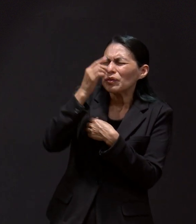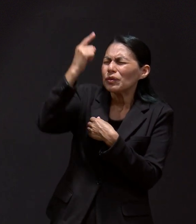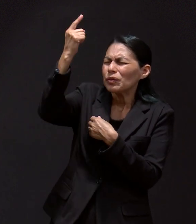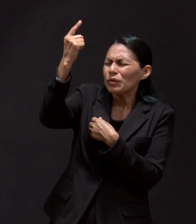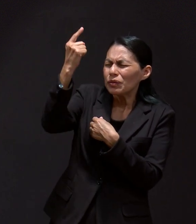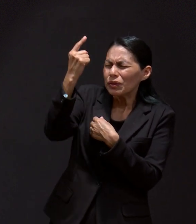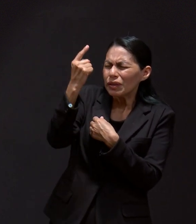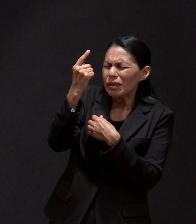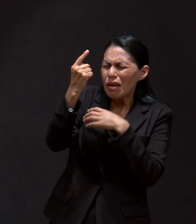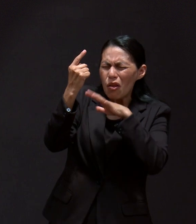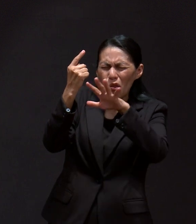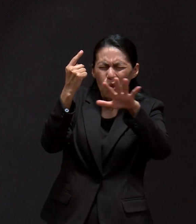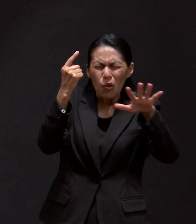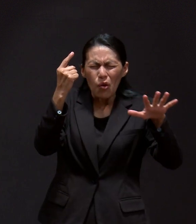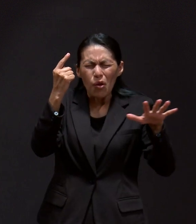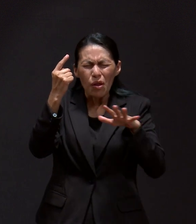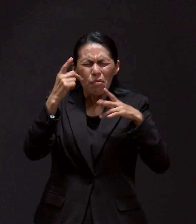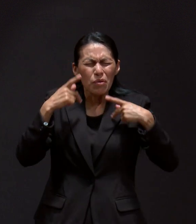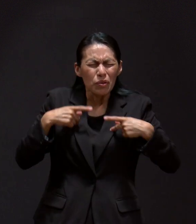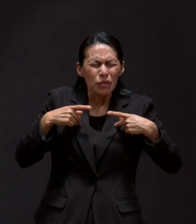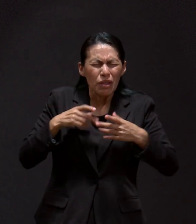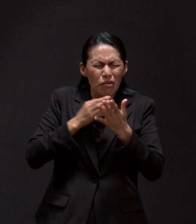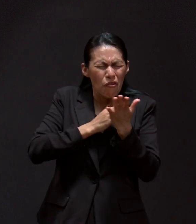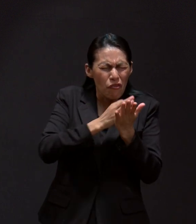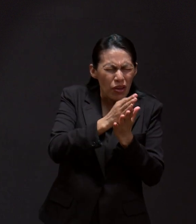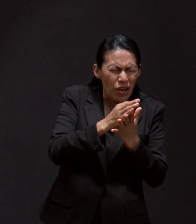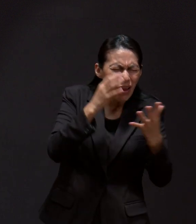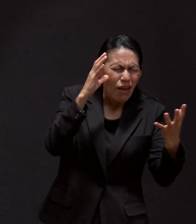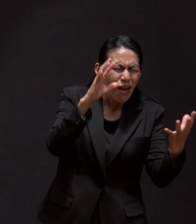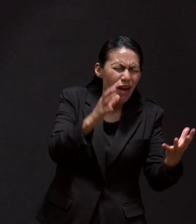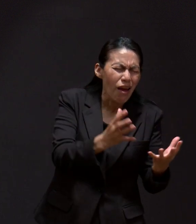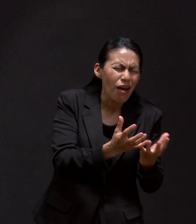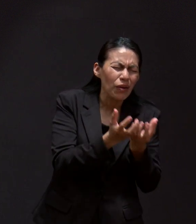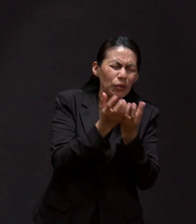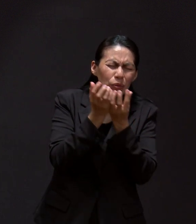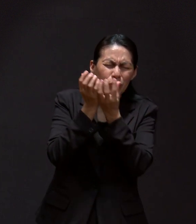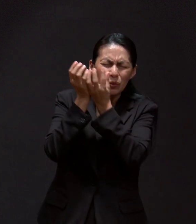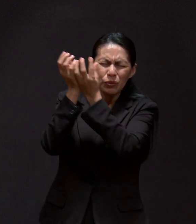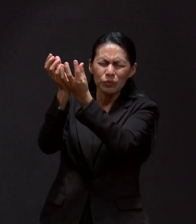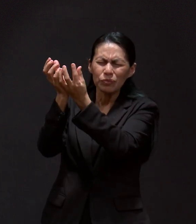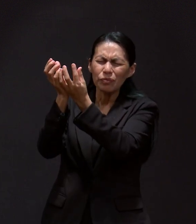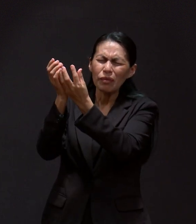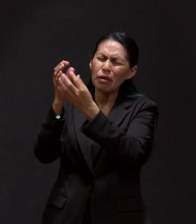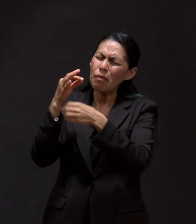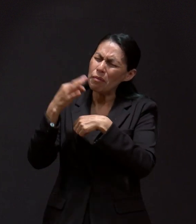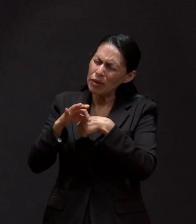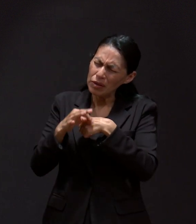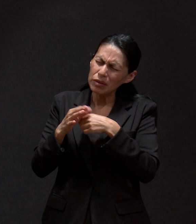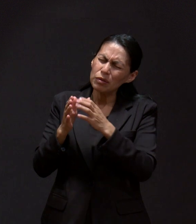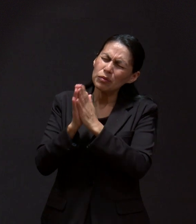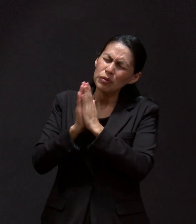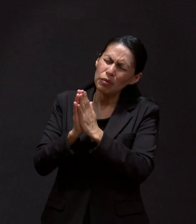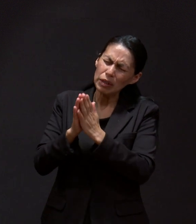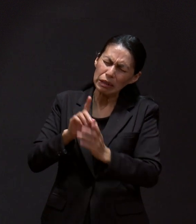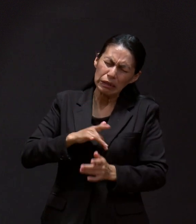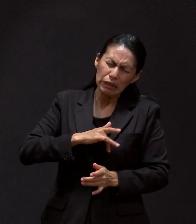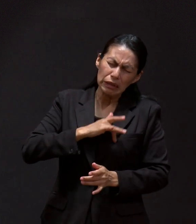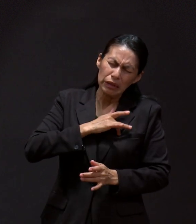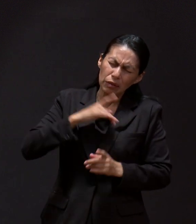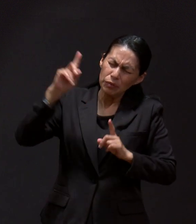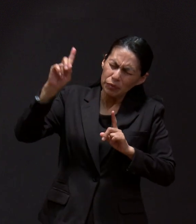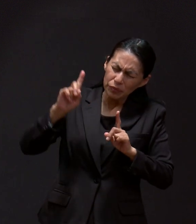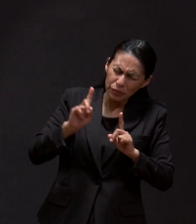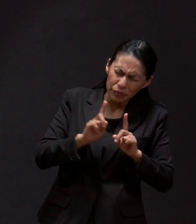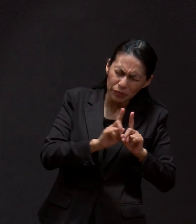vengas a recibir a tus redimidos que cada día sintamos tu presencia y tu compañía con nosotros señor